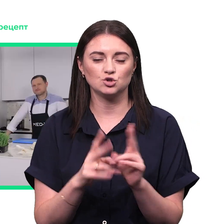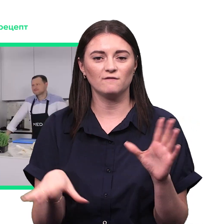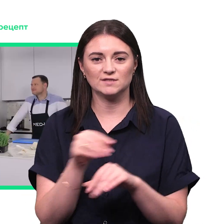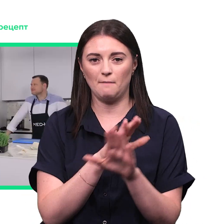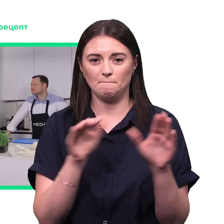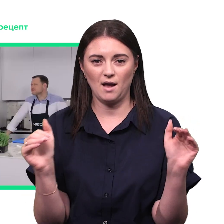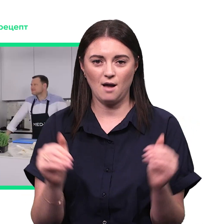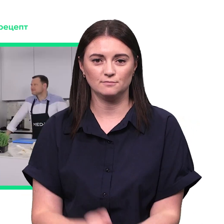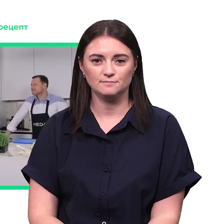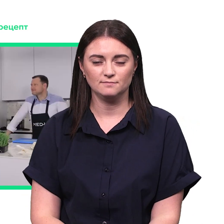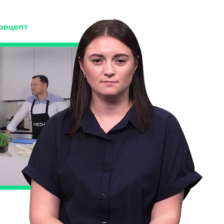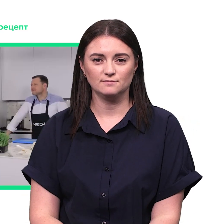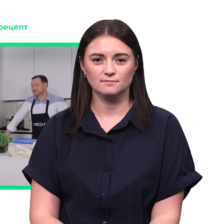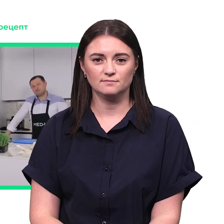пока.